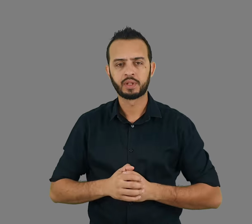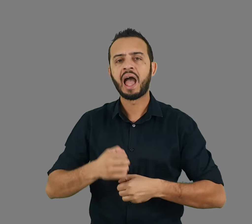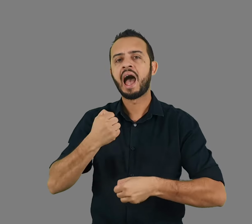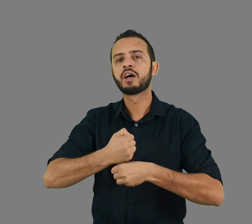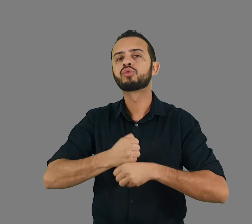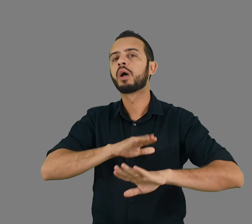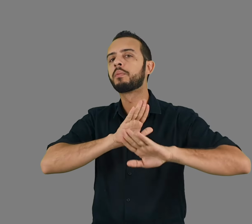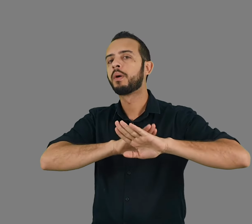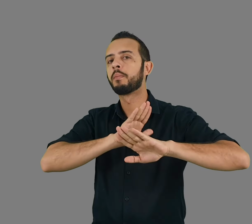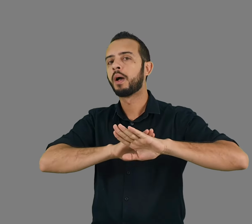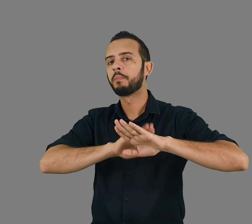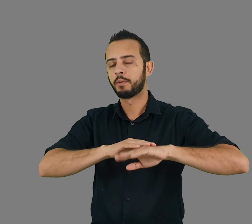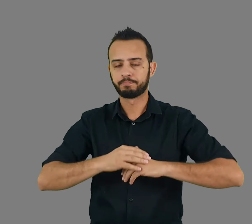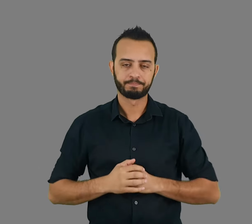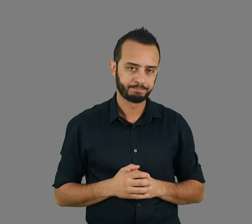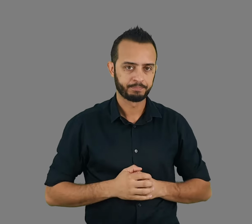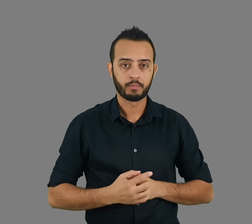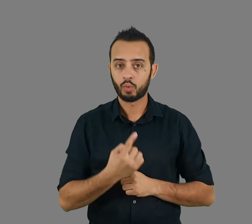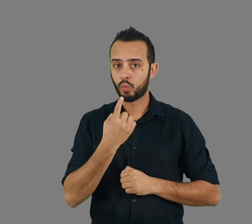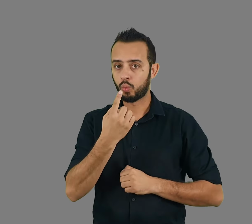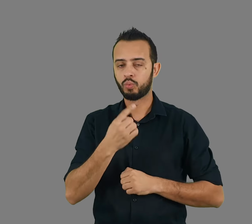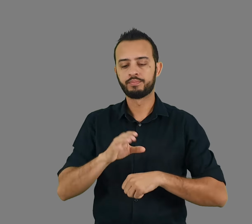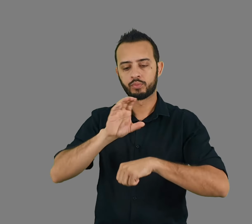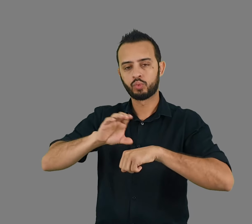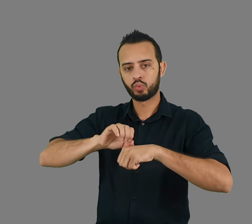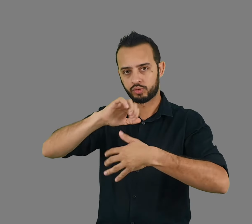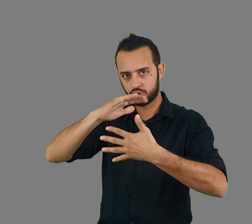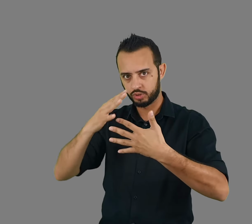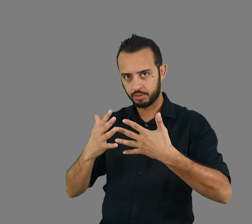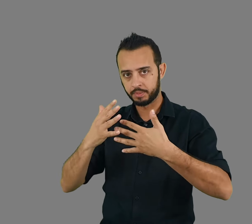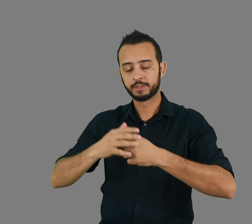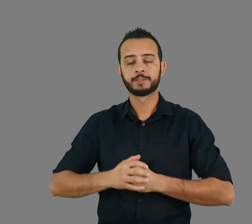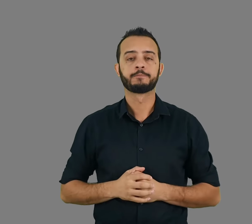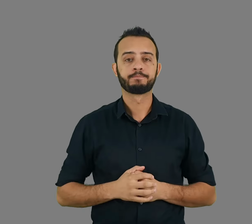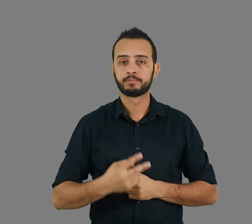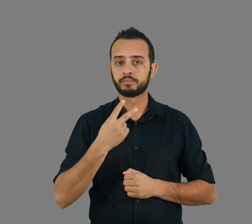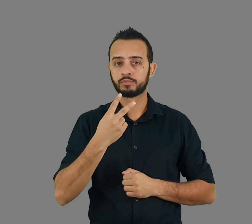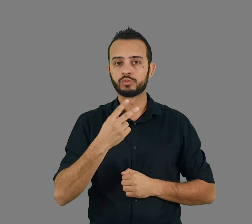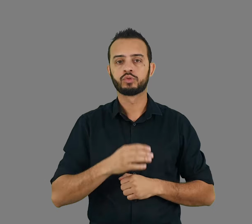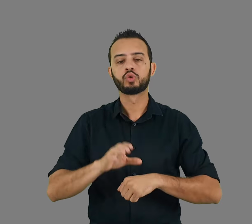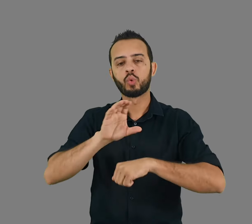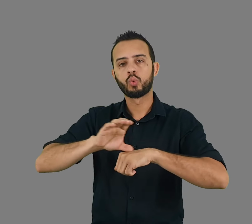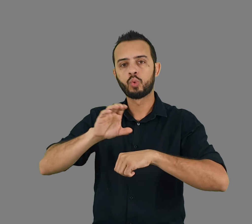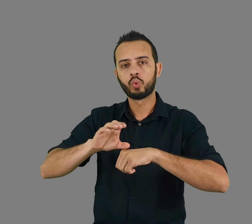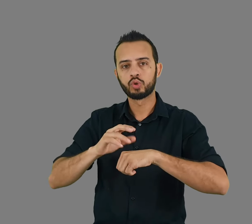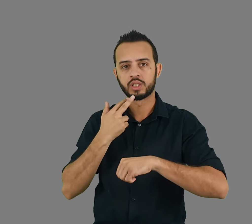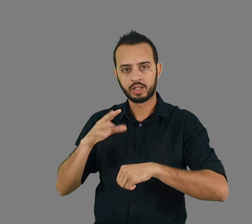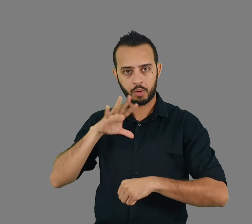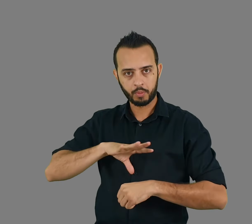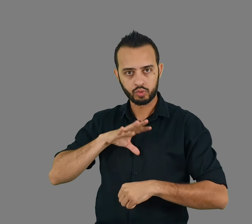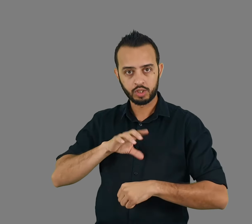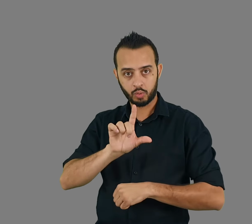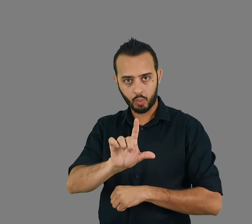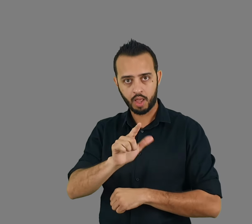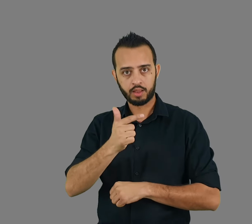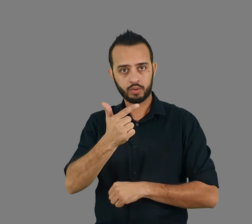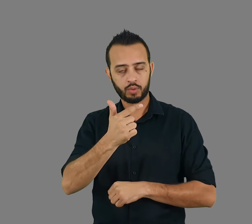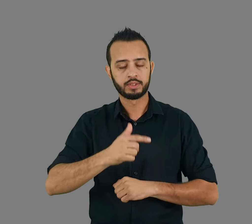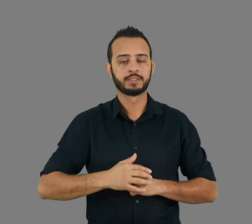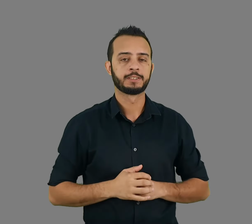oferecerá 1. Cursos de Libras. 2. Cursos de Língua Portuguesa como Segunda Língua,